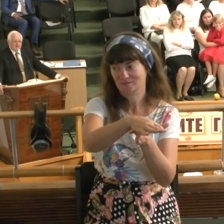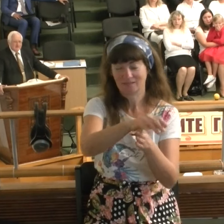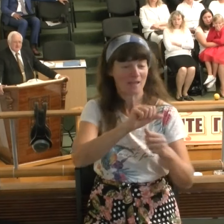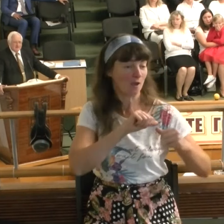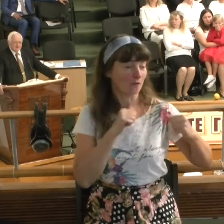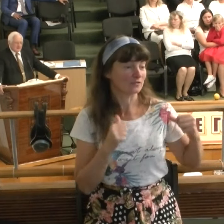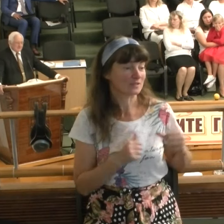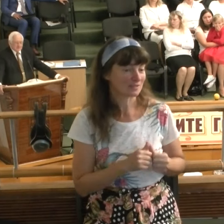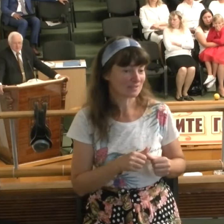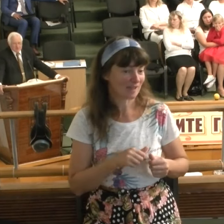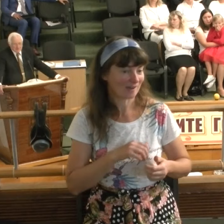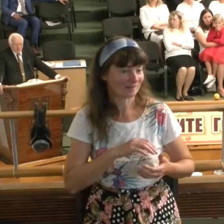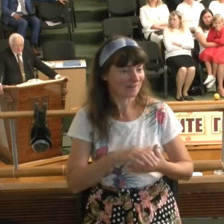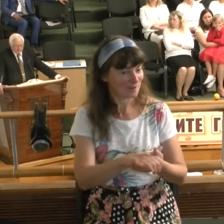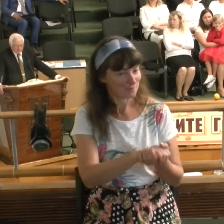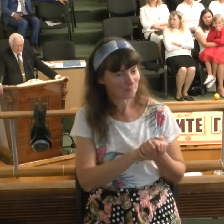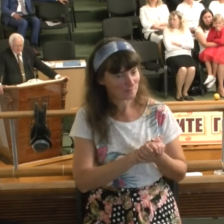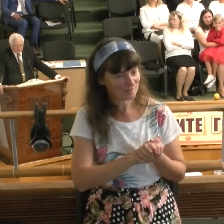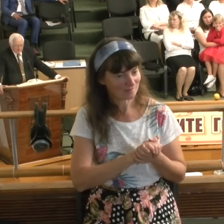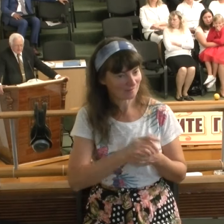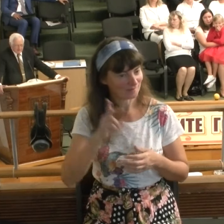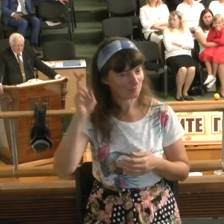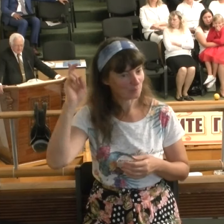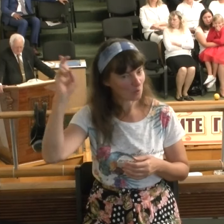Божий, и мы дружелюбны.